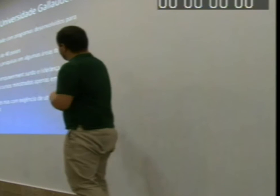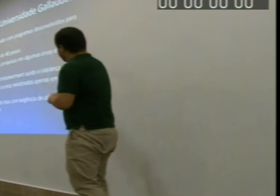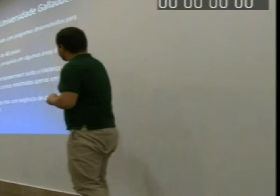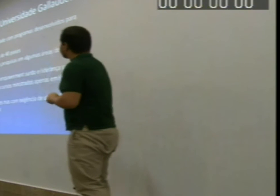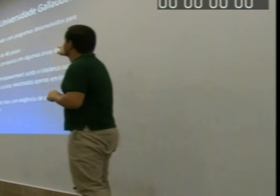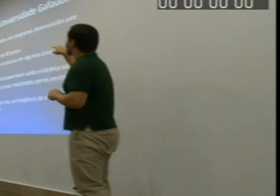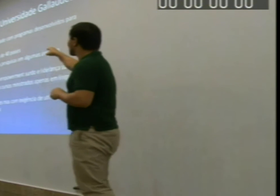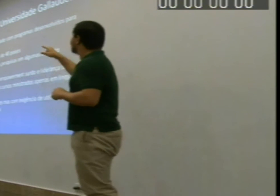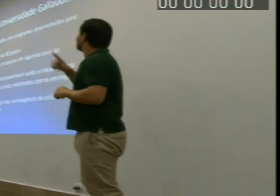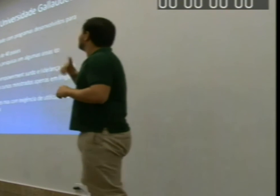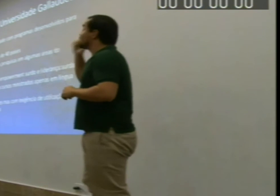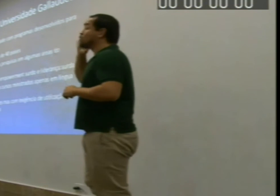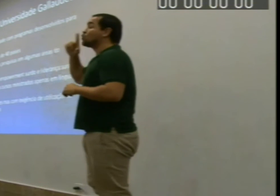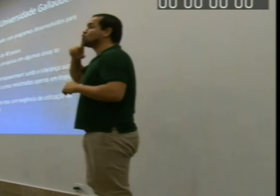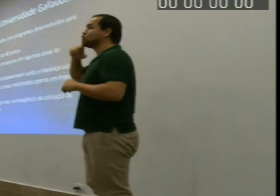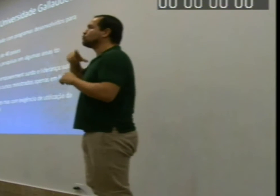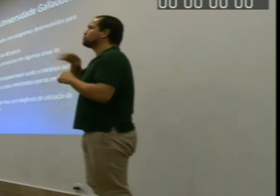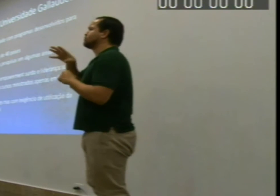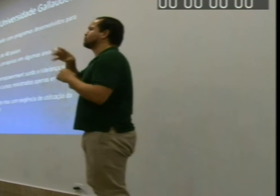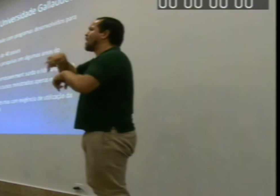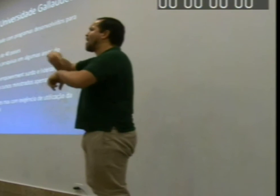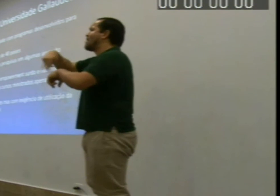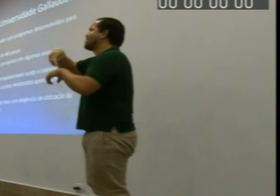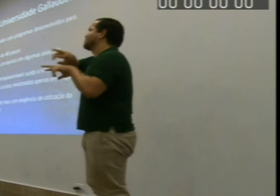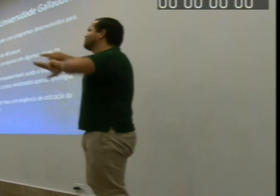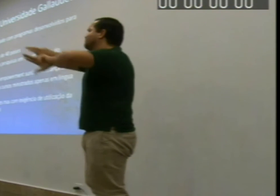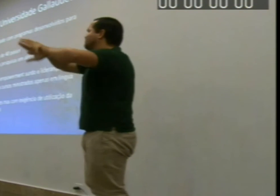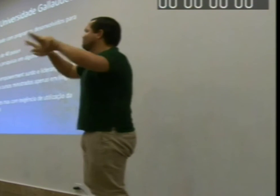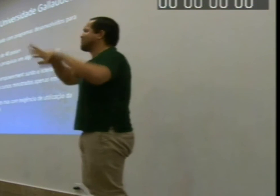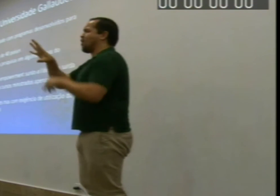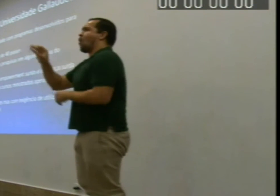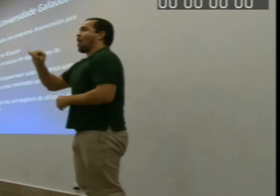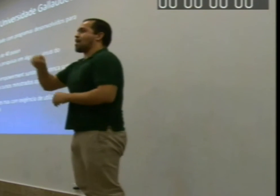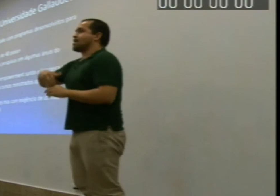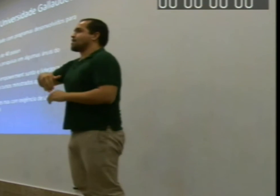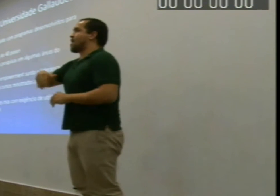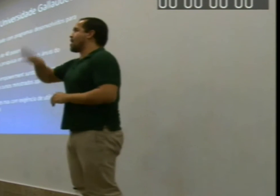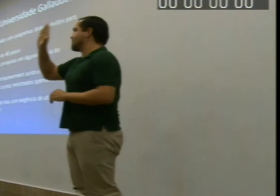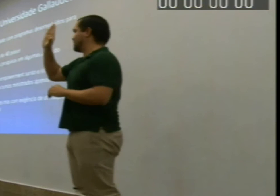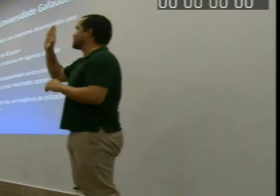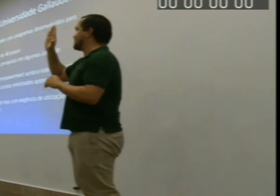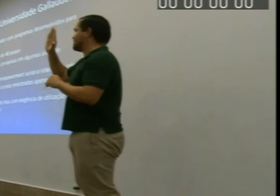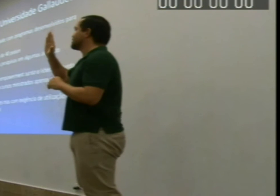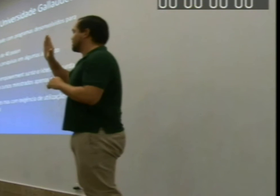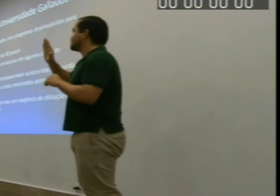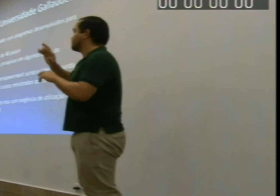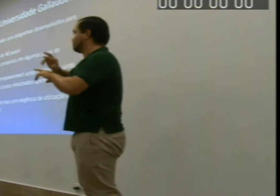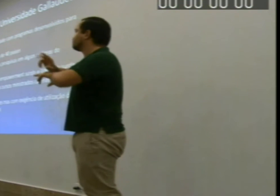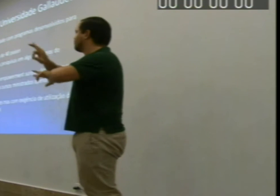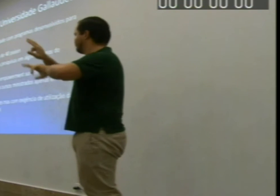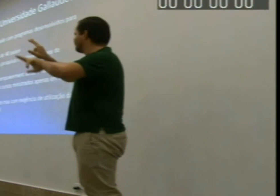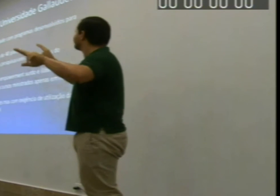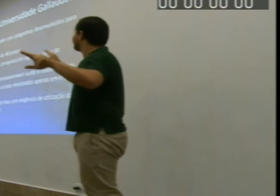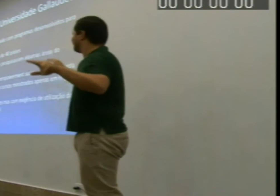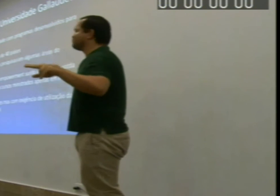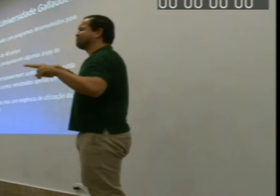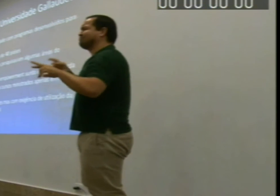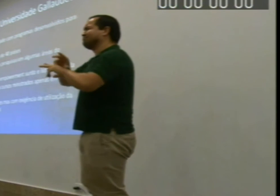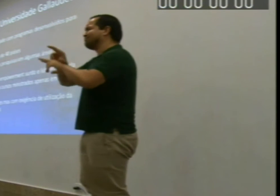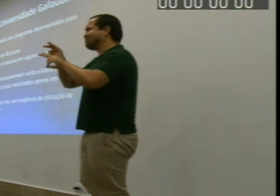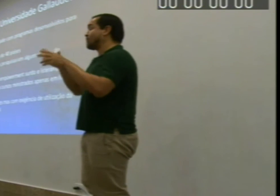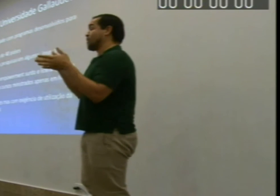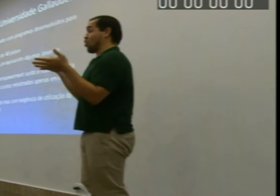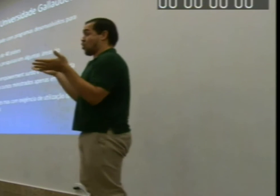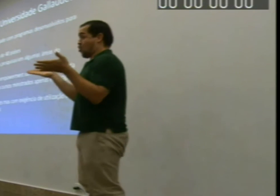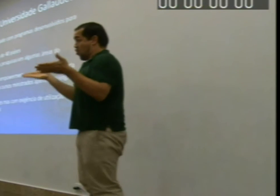surdos é a única do mundo são surdos de mais ou menos 40 países são surdos de diversos